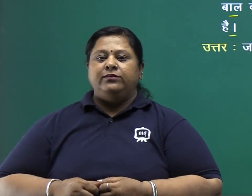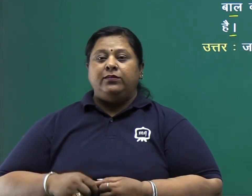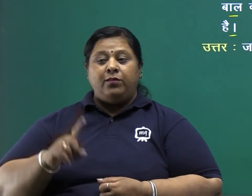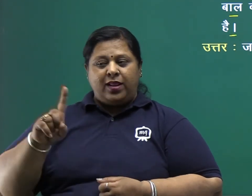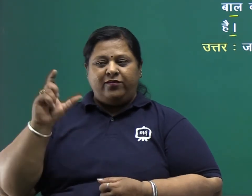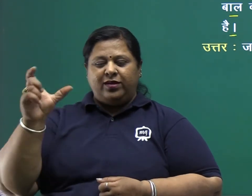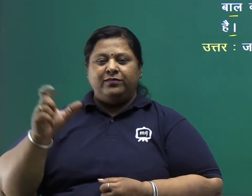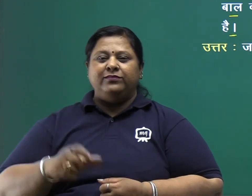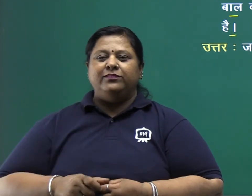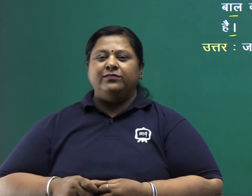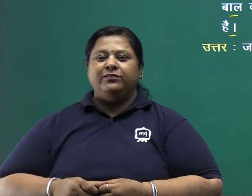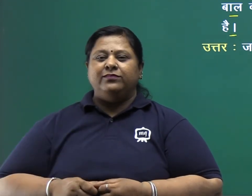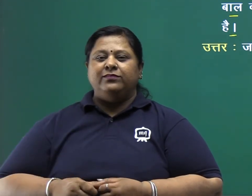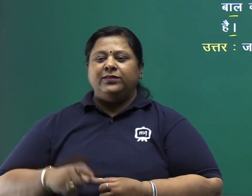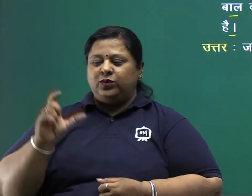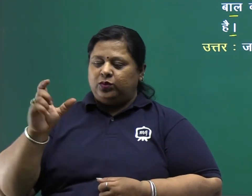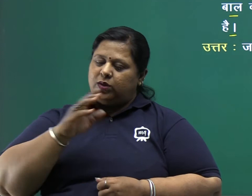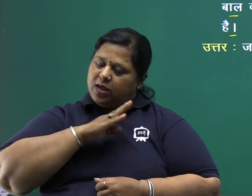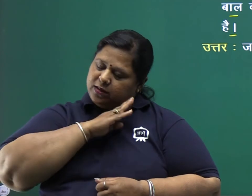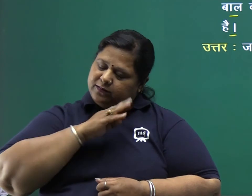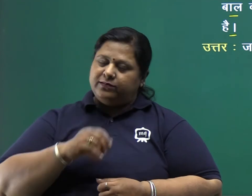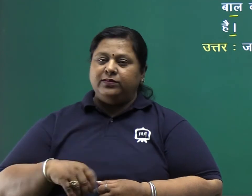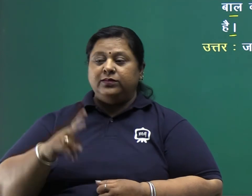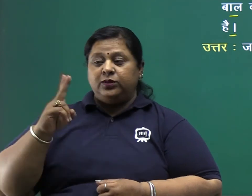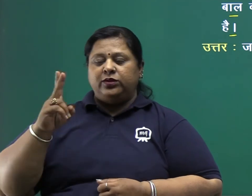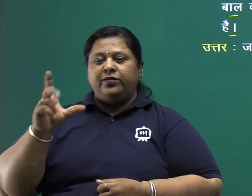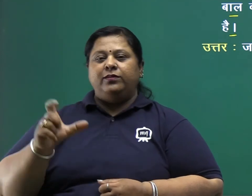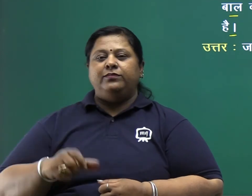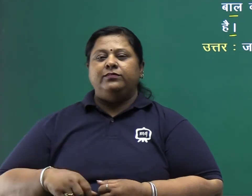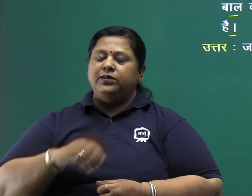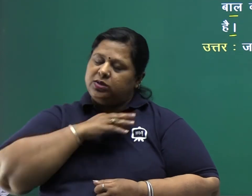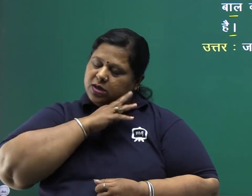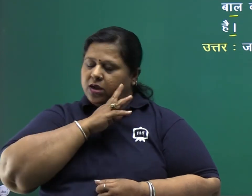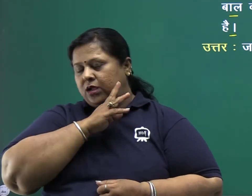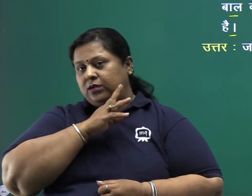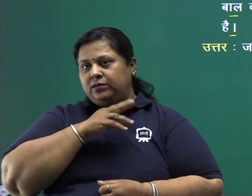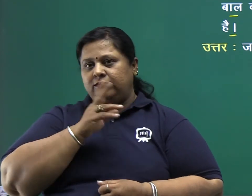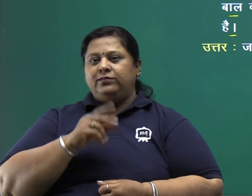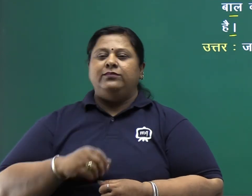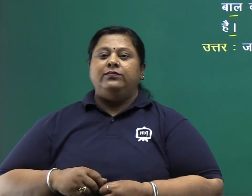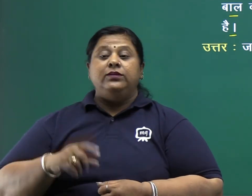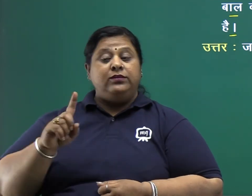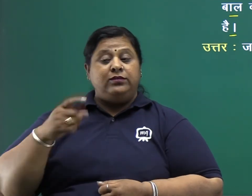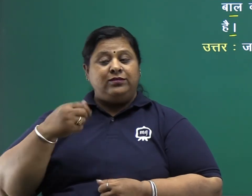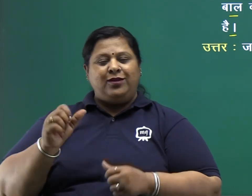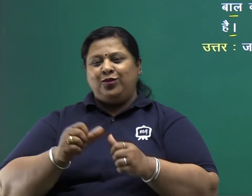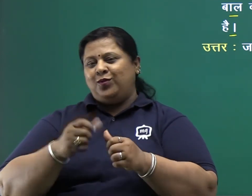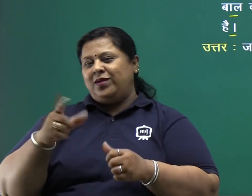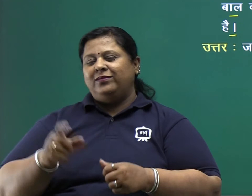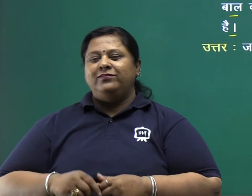पहला विकल्प सुलह या दूसरा विकल्प जगह। तो हमारा सही उत्तर